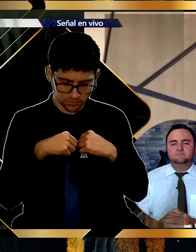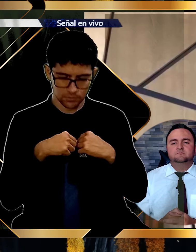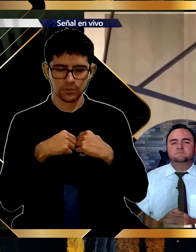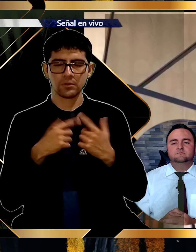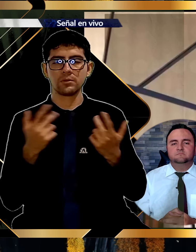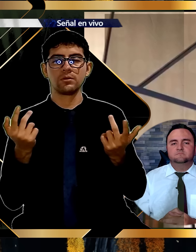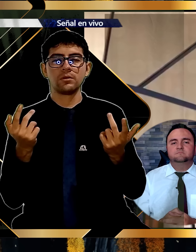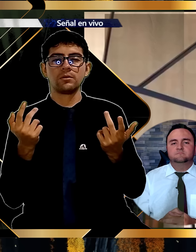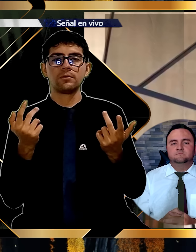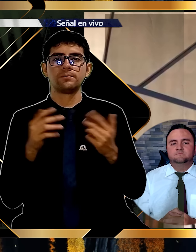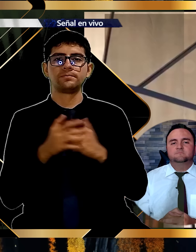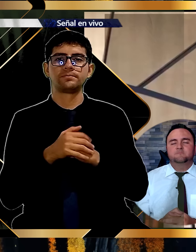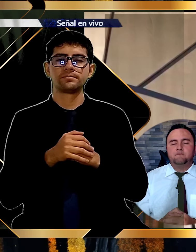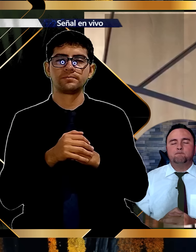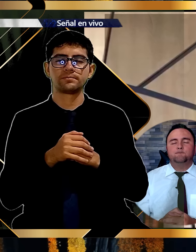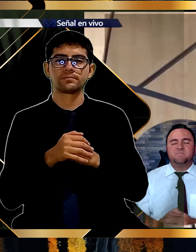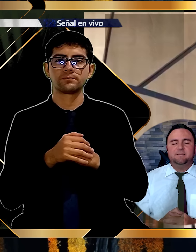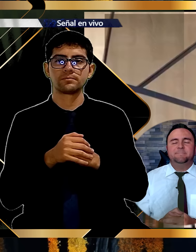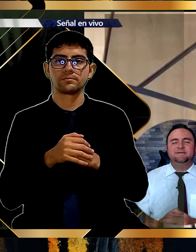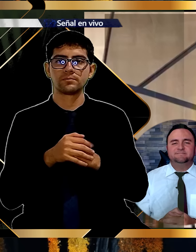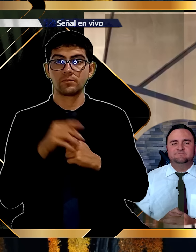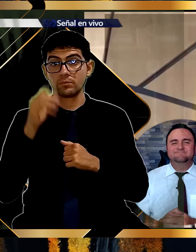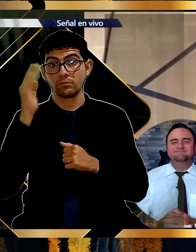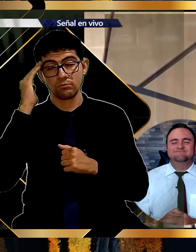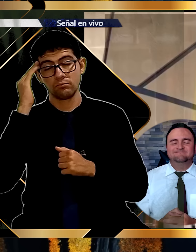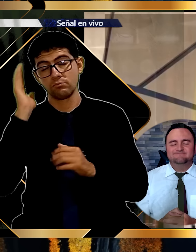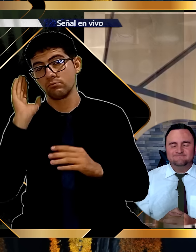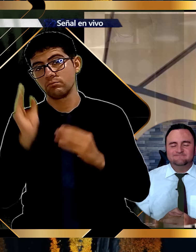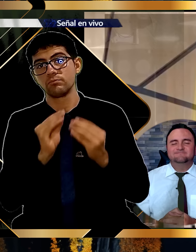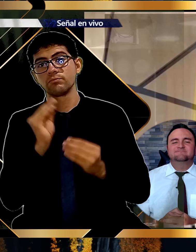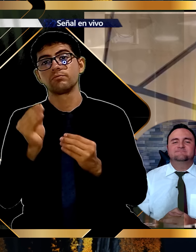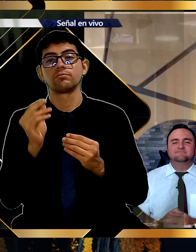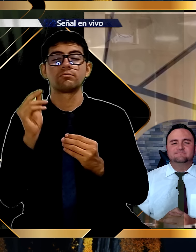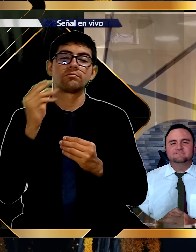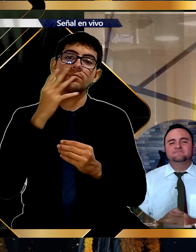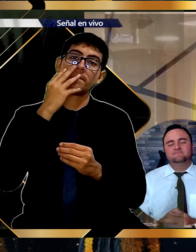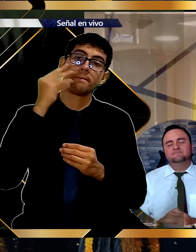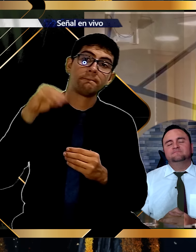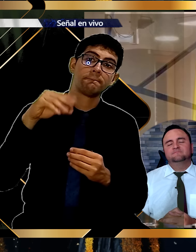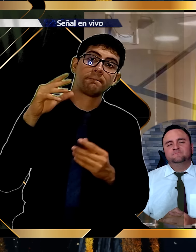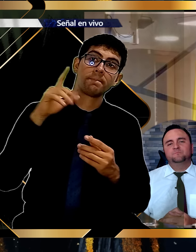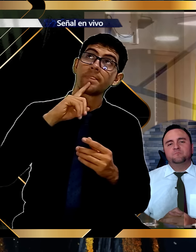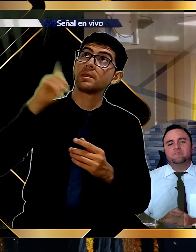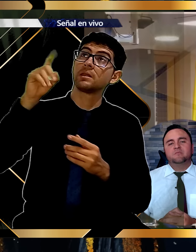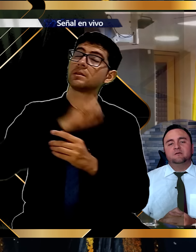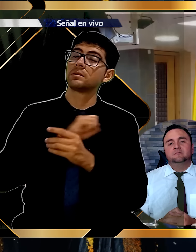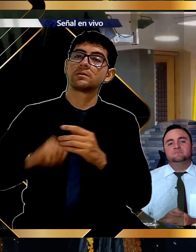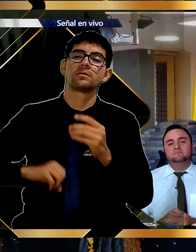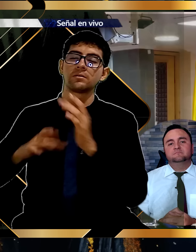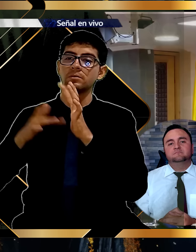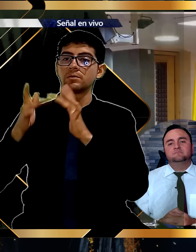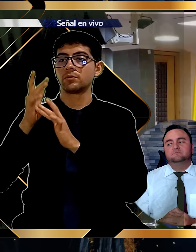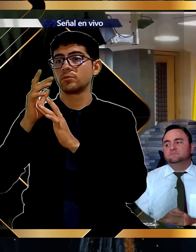Tú sabes lo que has hecho mal. Pues confiésaselo al Señor y pídele perdón, arrepiéntete de verdad.